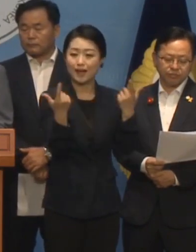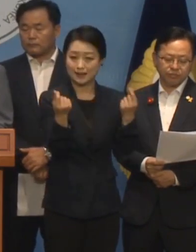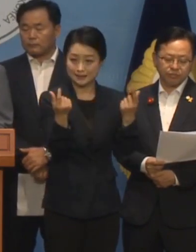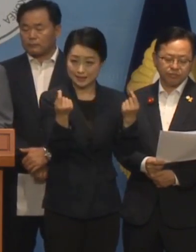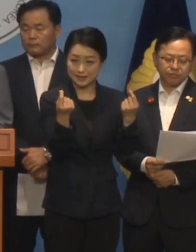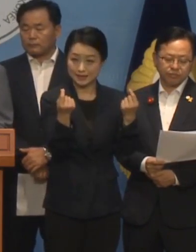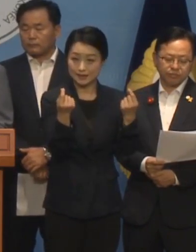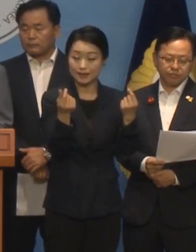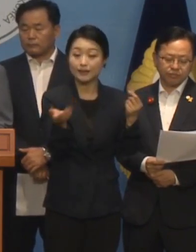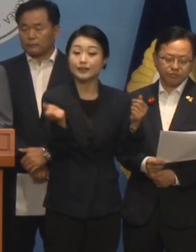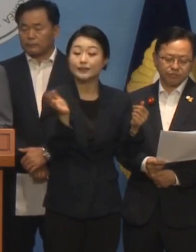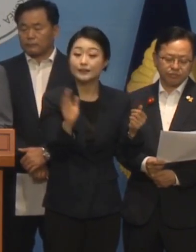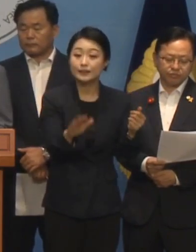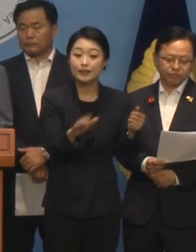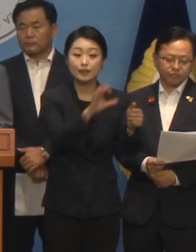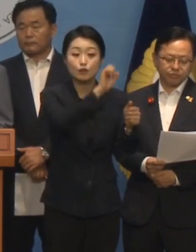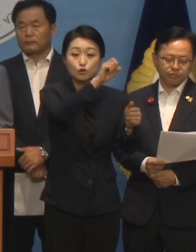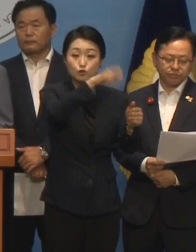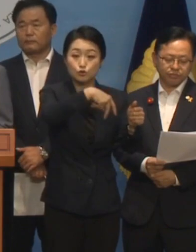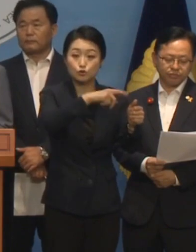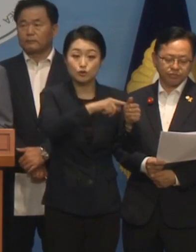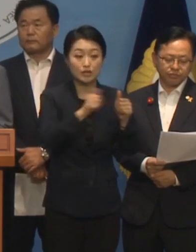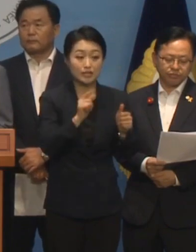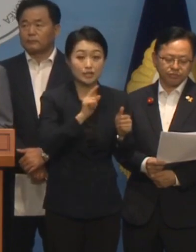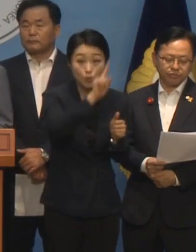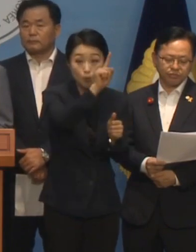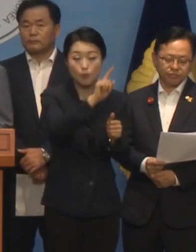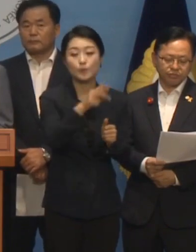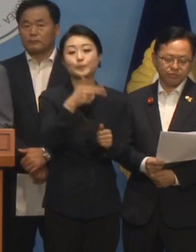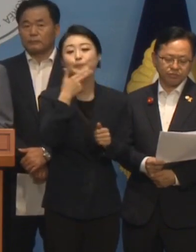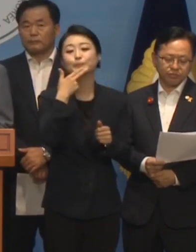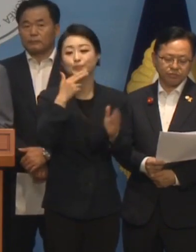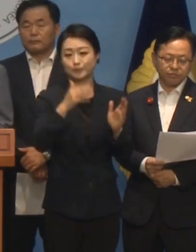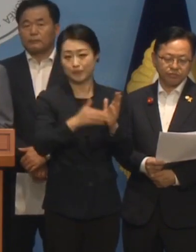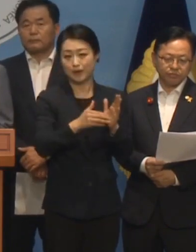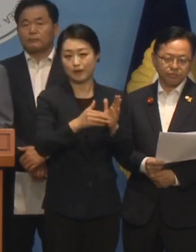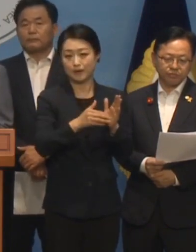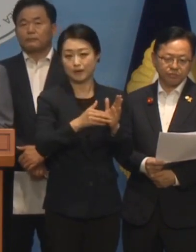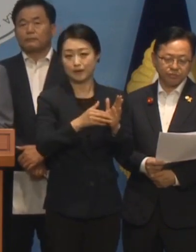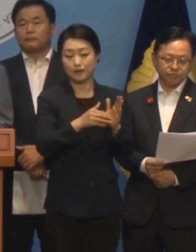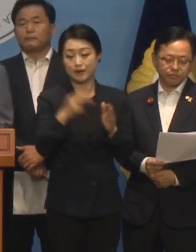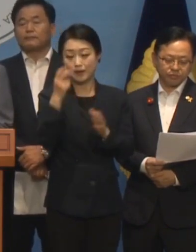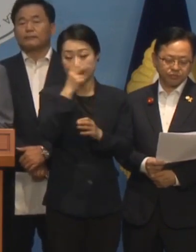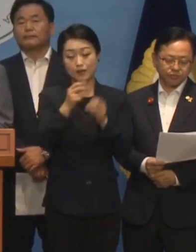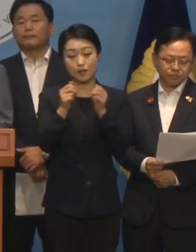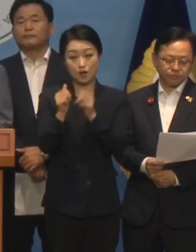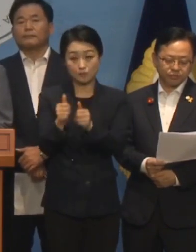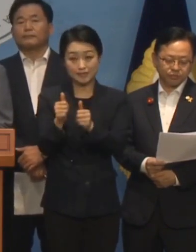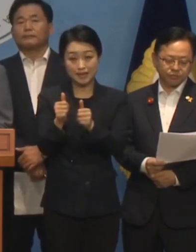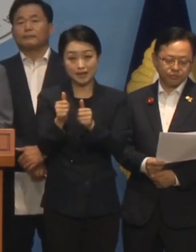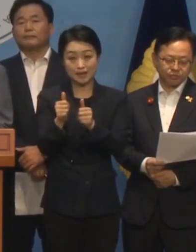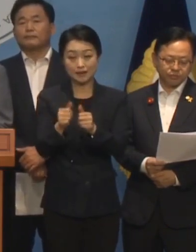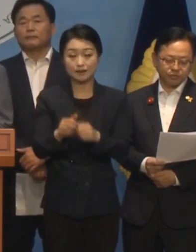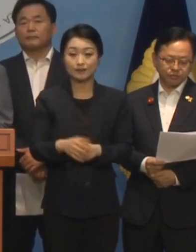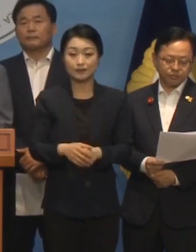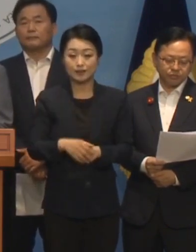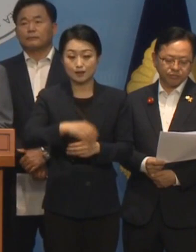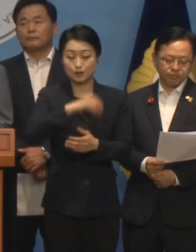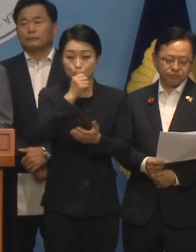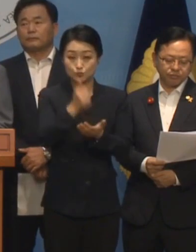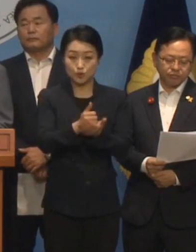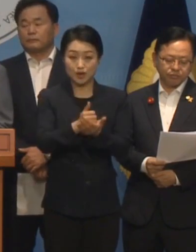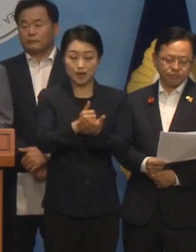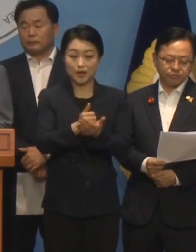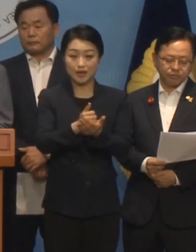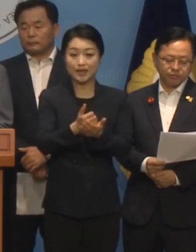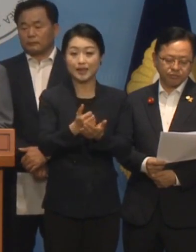해놓고 정작 유동규를 기소하지 않았습니다. 그러면서 검찰이 법원에 범죄 수익 보전을